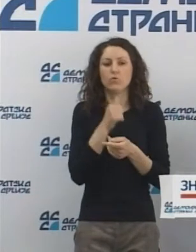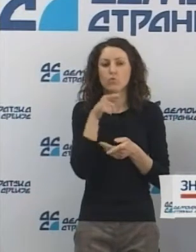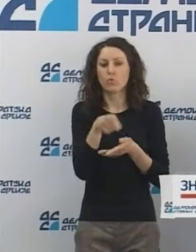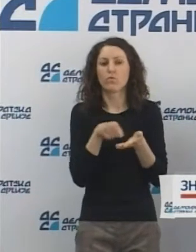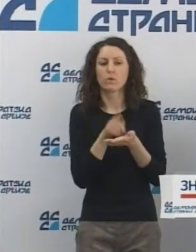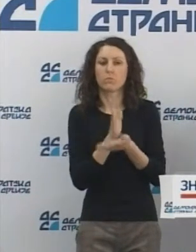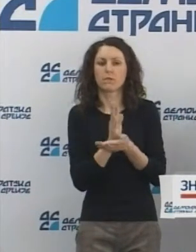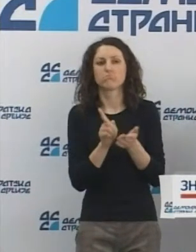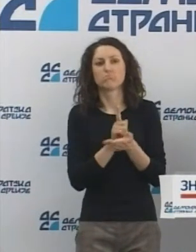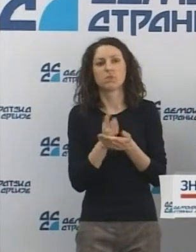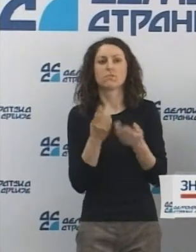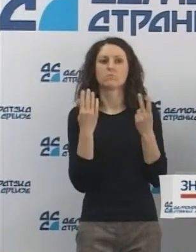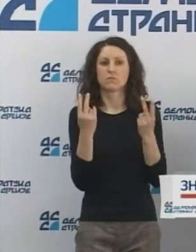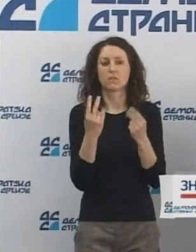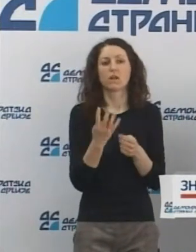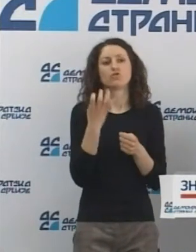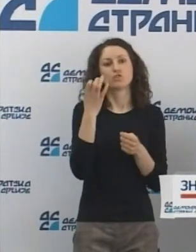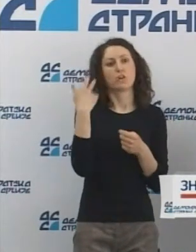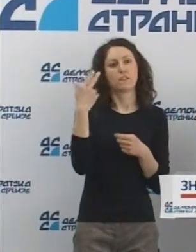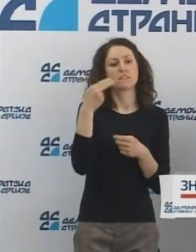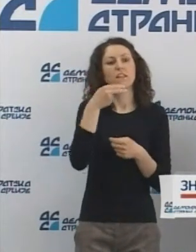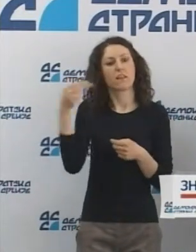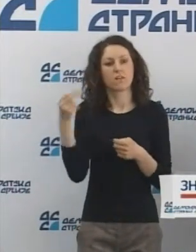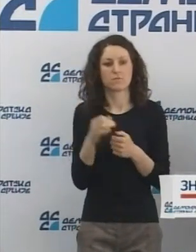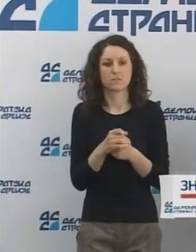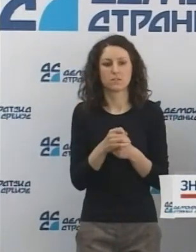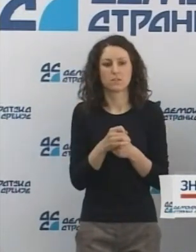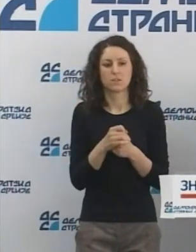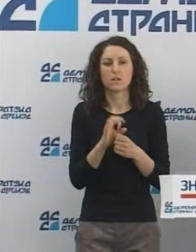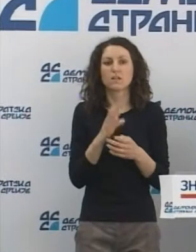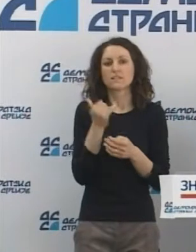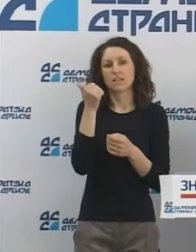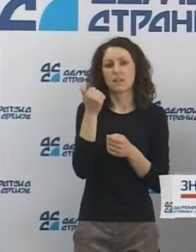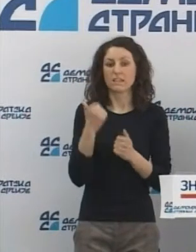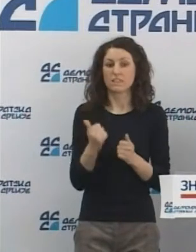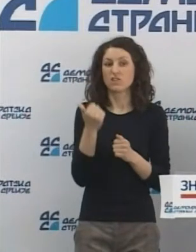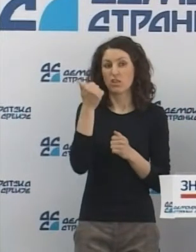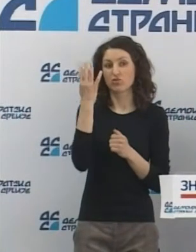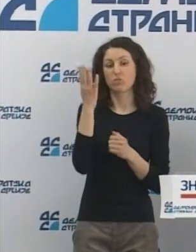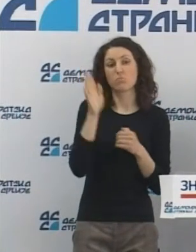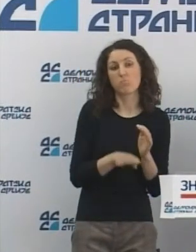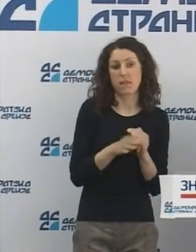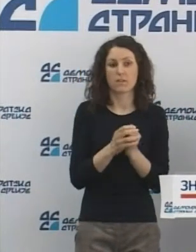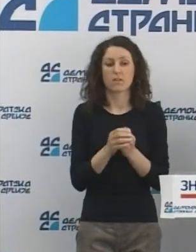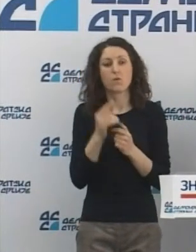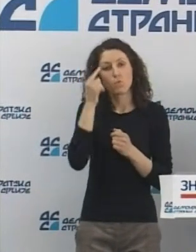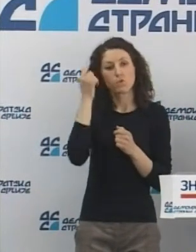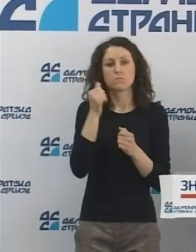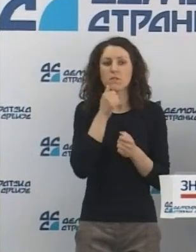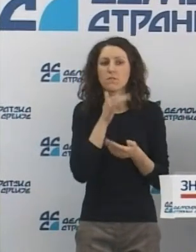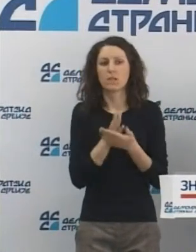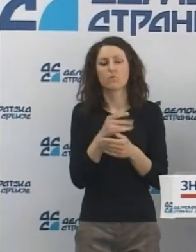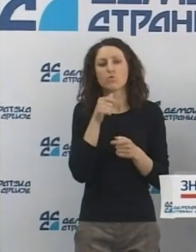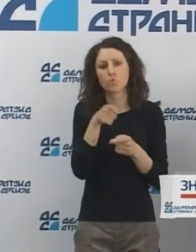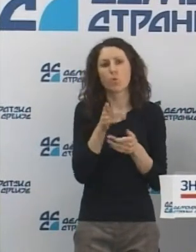vreme iznosile 430 evra, danas su za četvrtinu manje. Podsetili smo se da je u